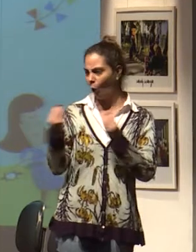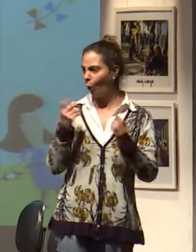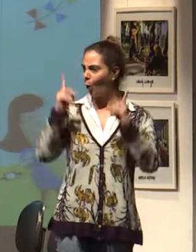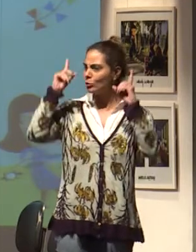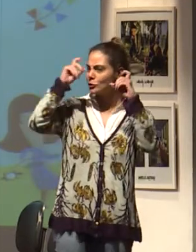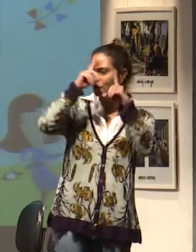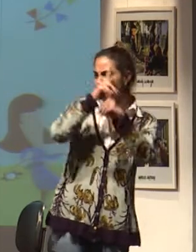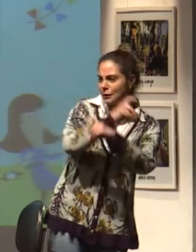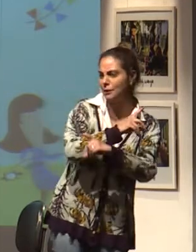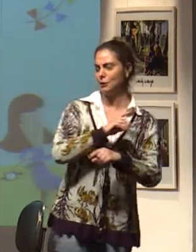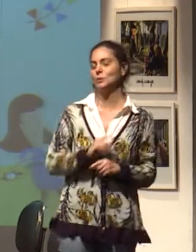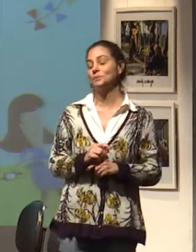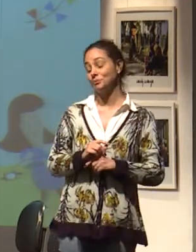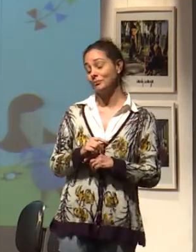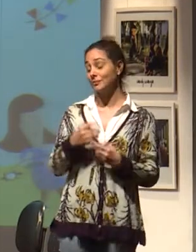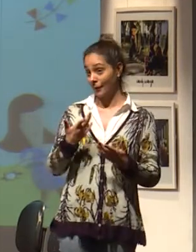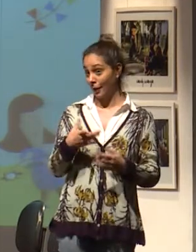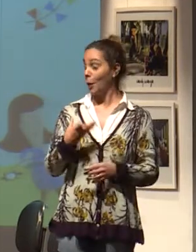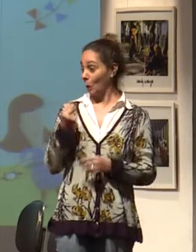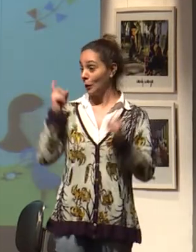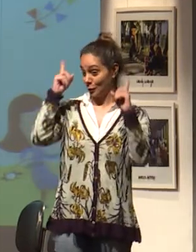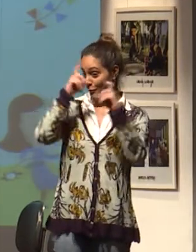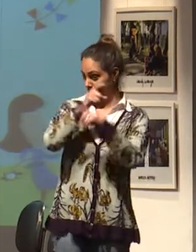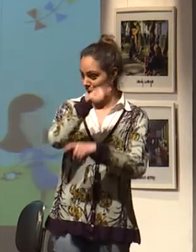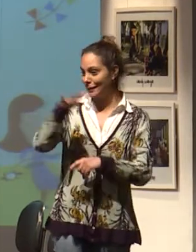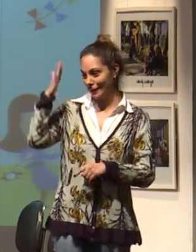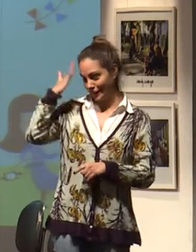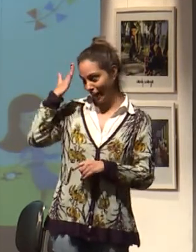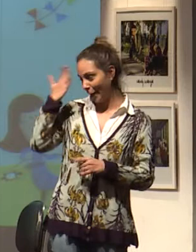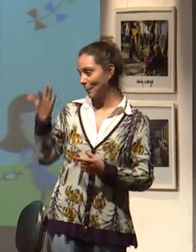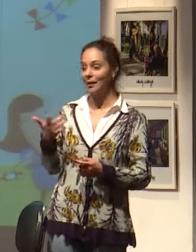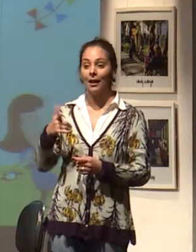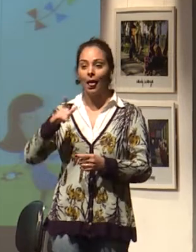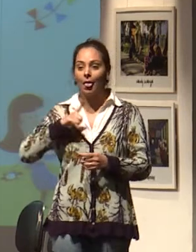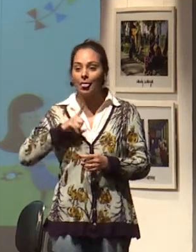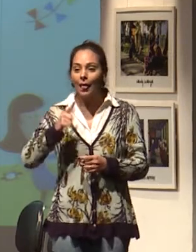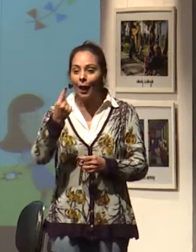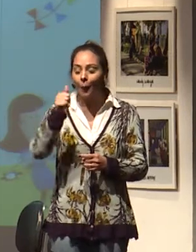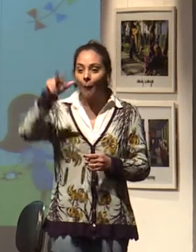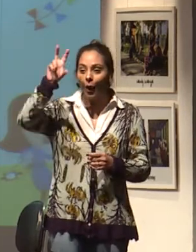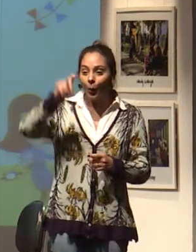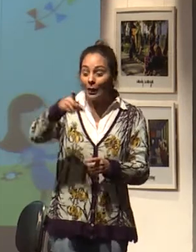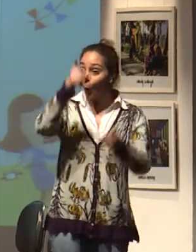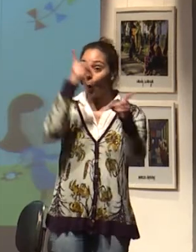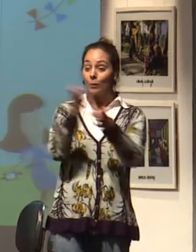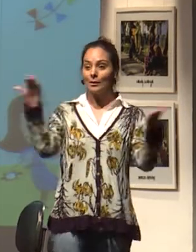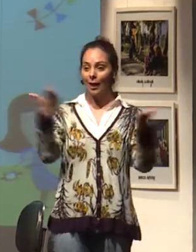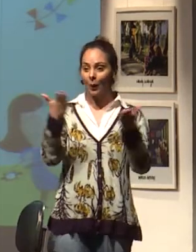assim que eu entrei no INES. Quais foram minhas dificuldades? Assim, foram muitas dificuldades, meus alunos sabem. Tem um aluno que eu